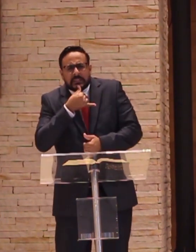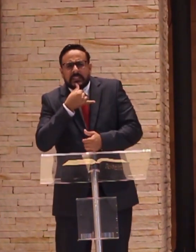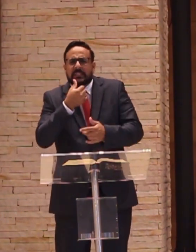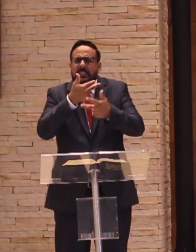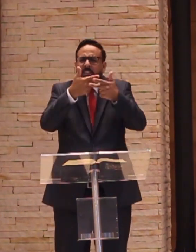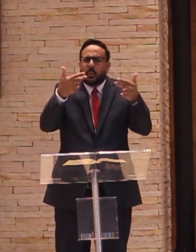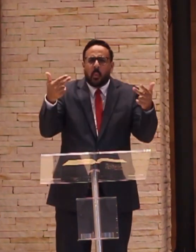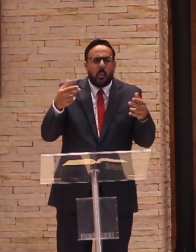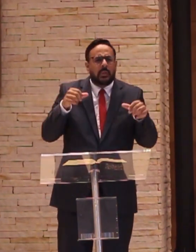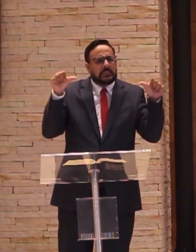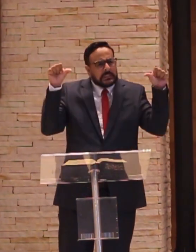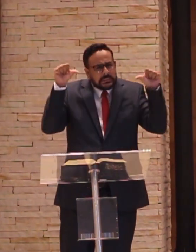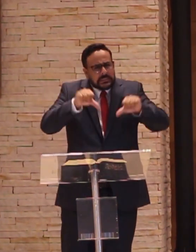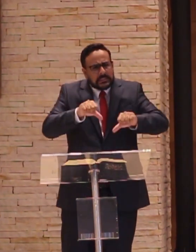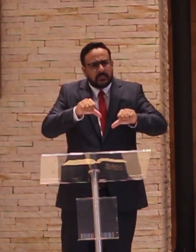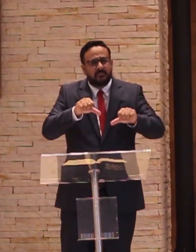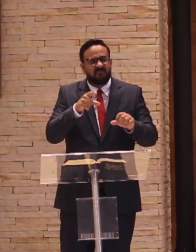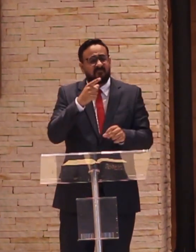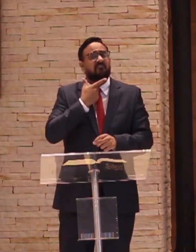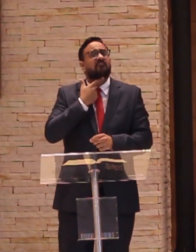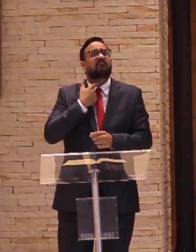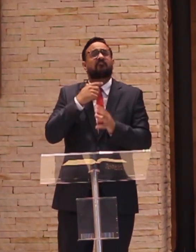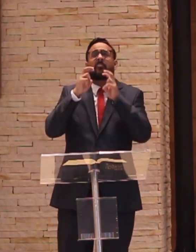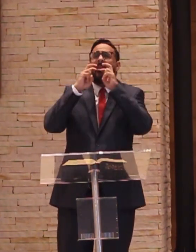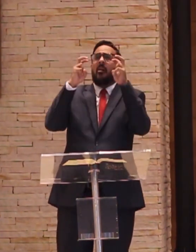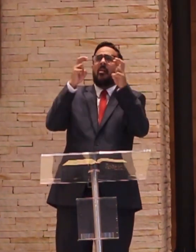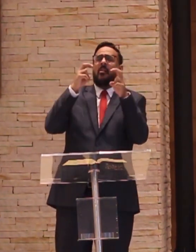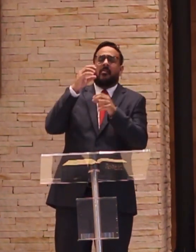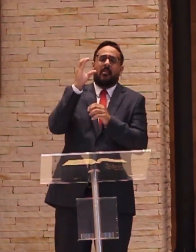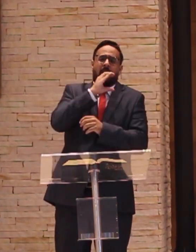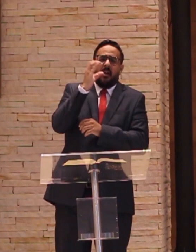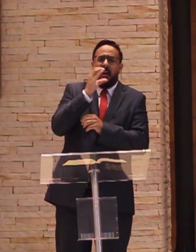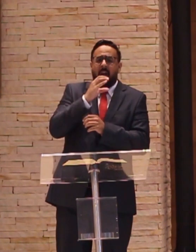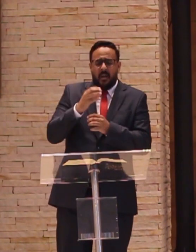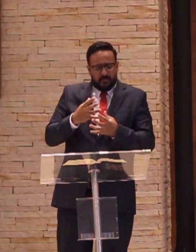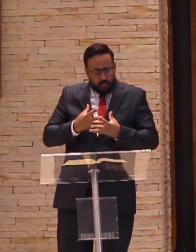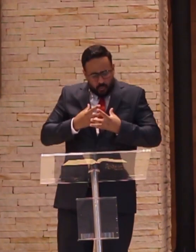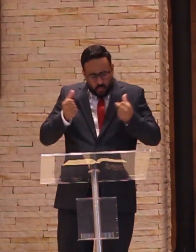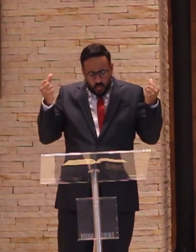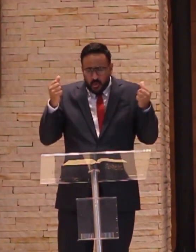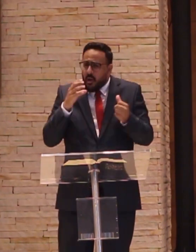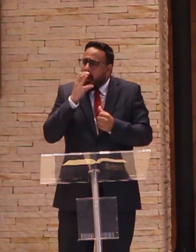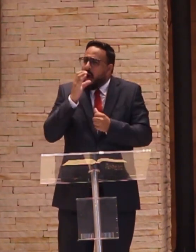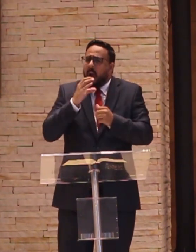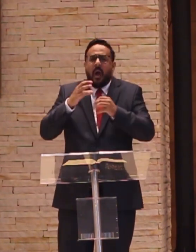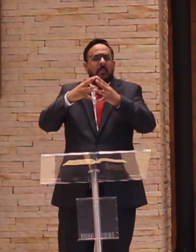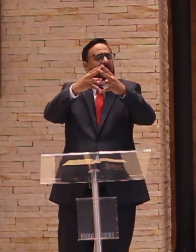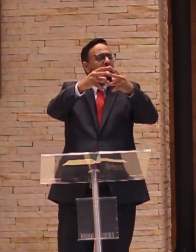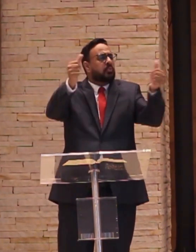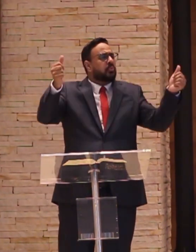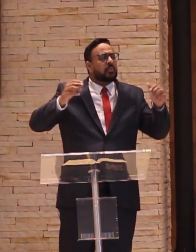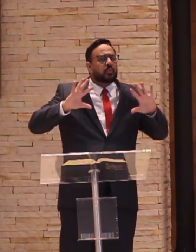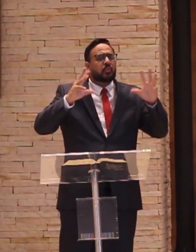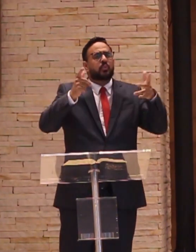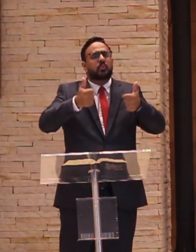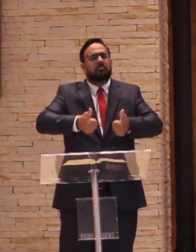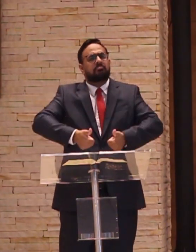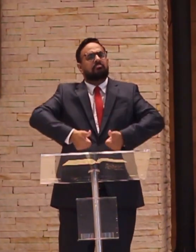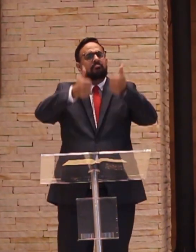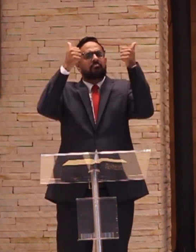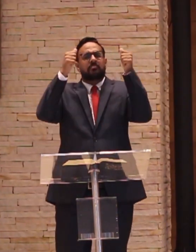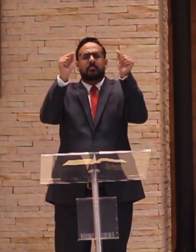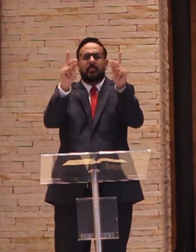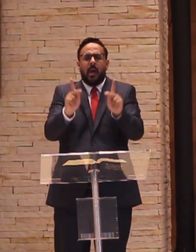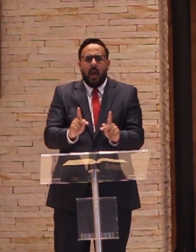momento. E se eu e você estivermos passando por momentos de angústia, se estivermos sofrendo, possamos clamar